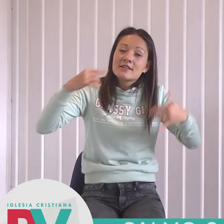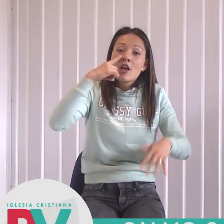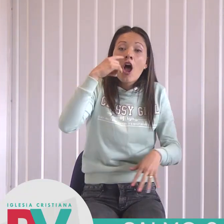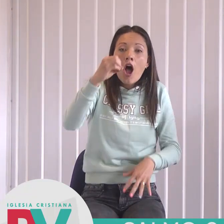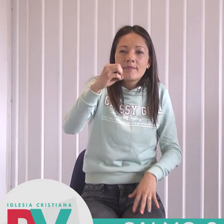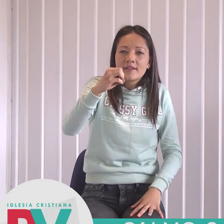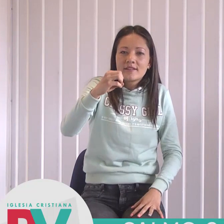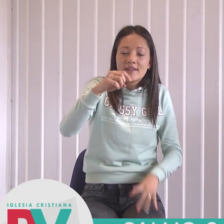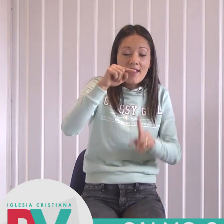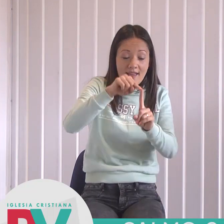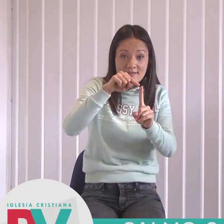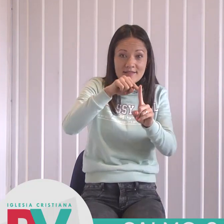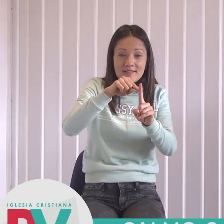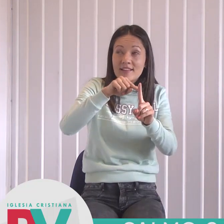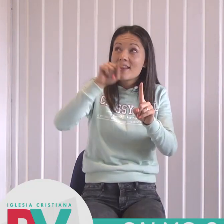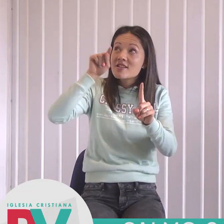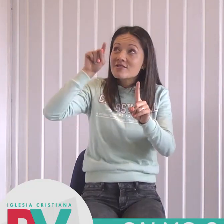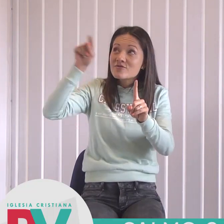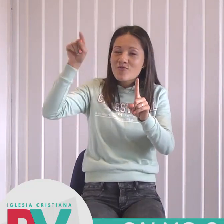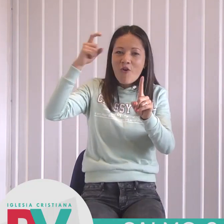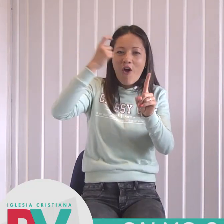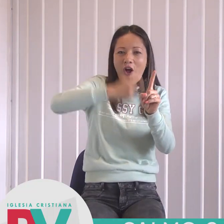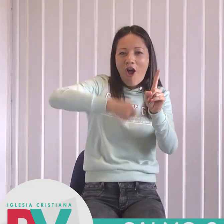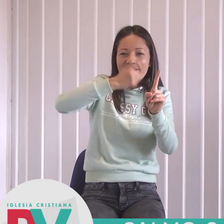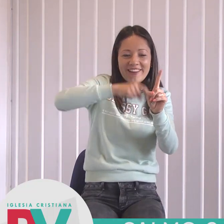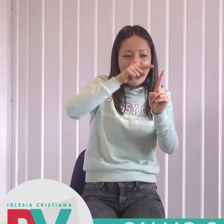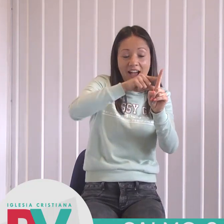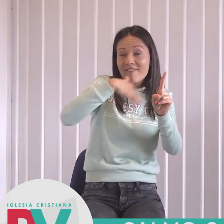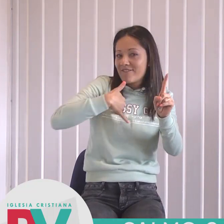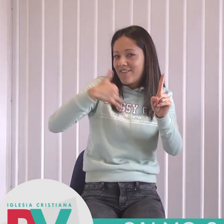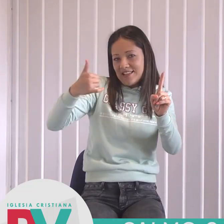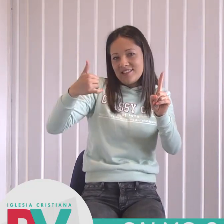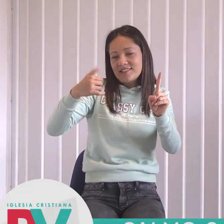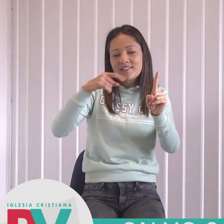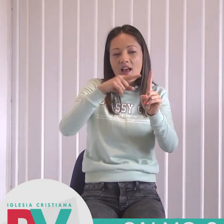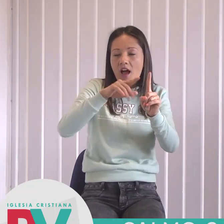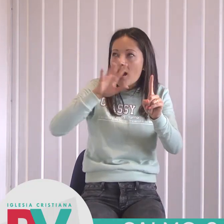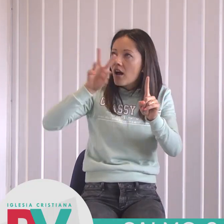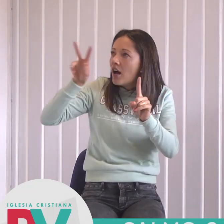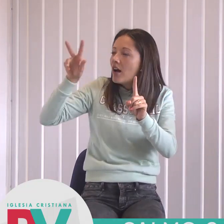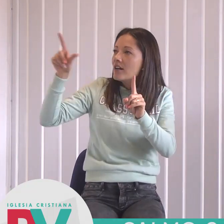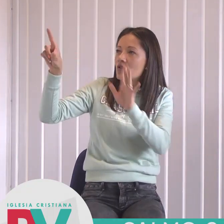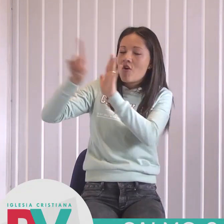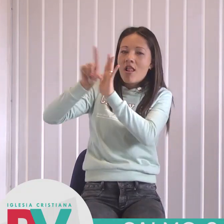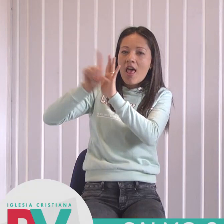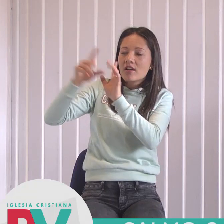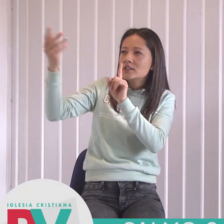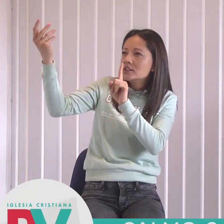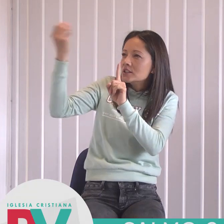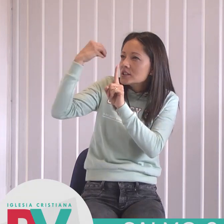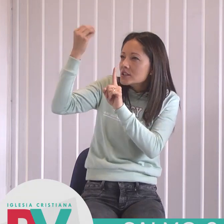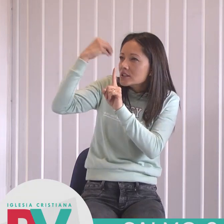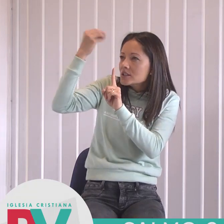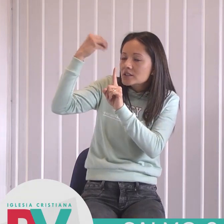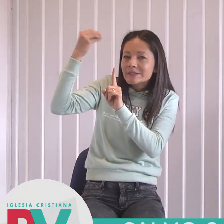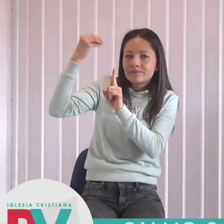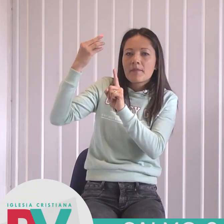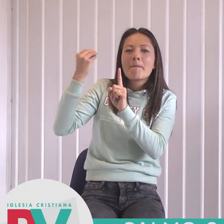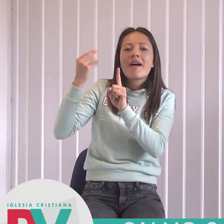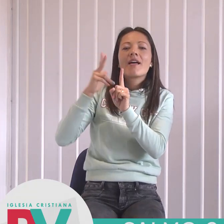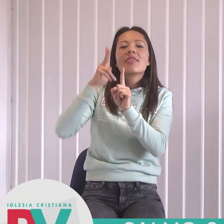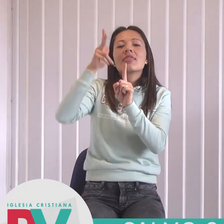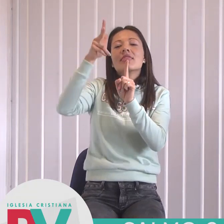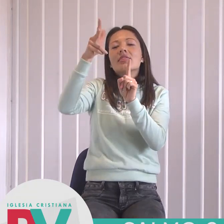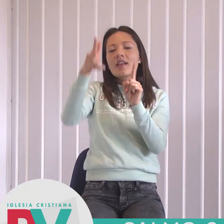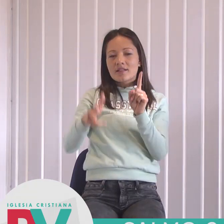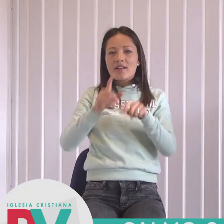a quien tú, corriges, y en tu ley lo instruyes, para hacerle descansar en